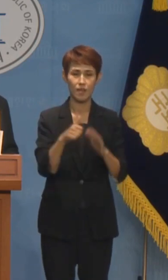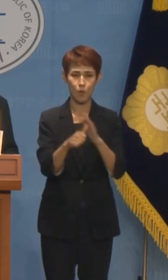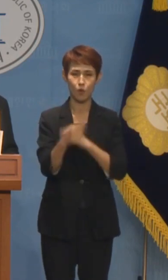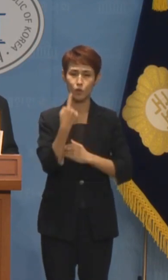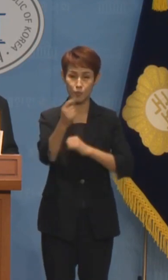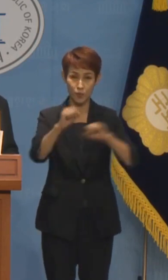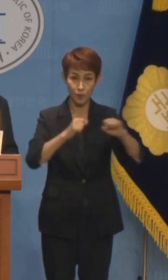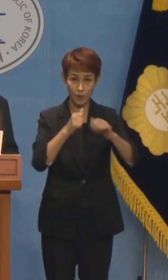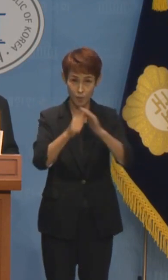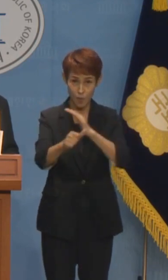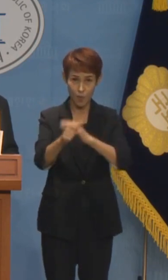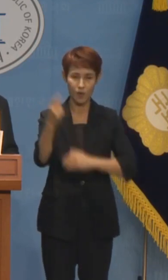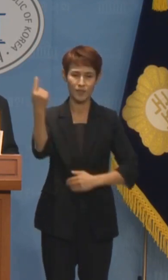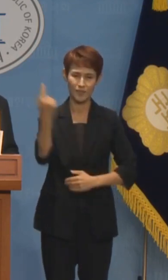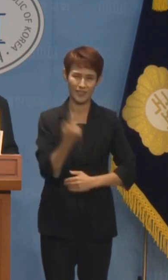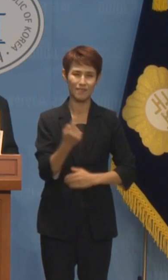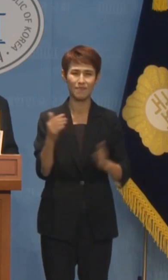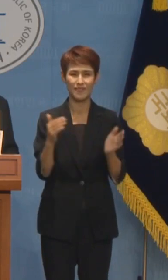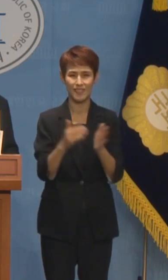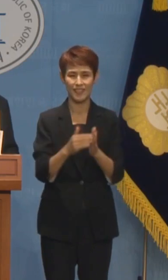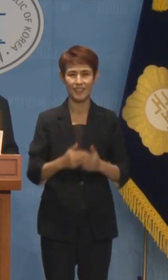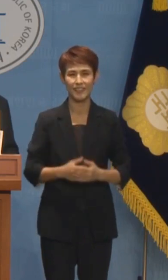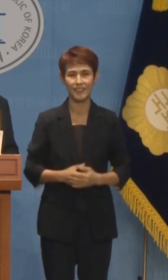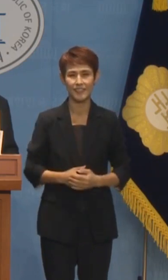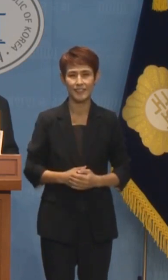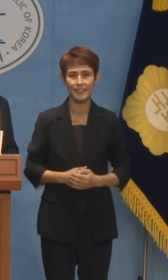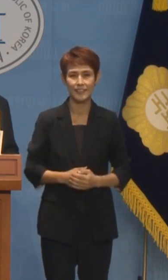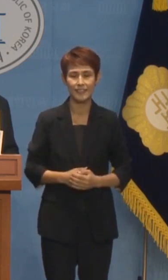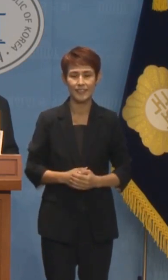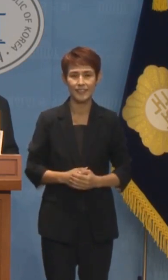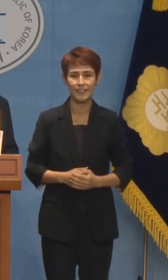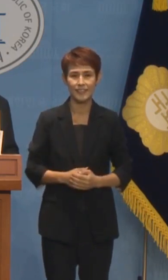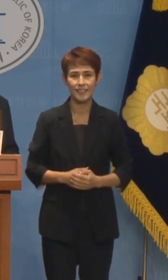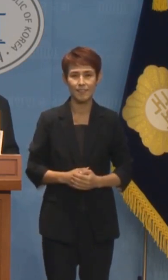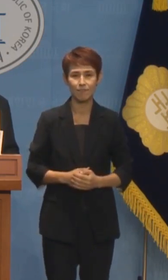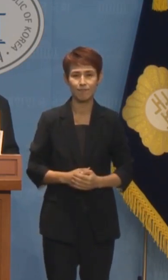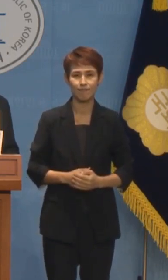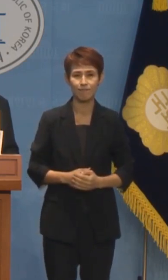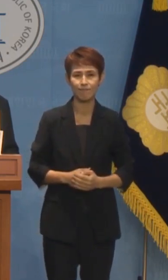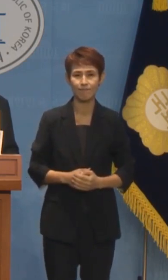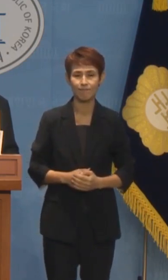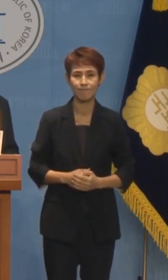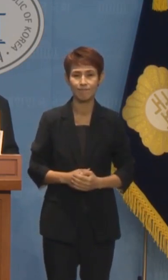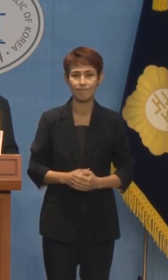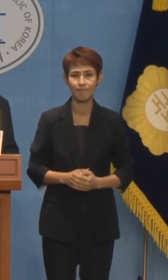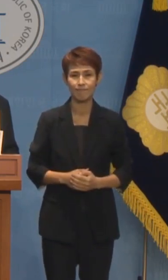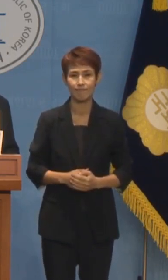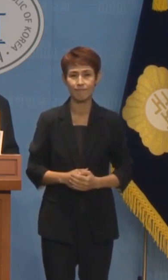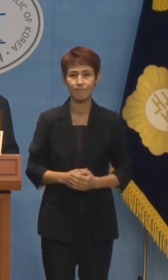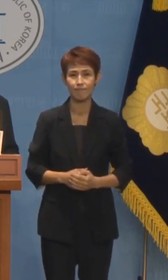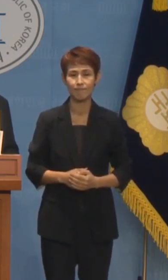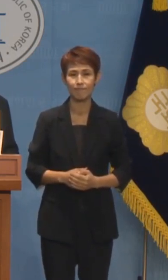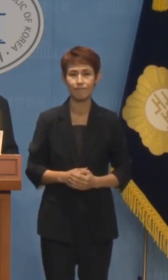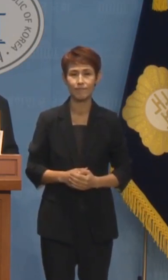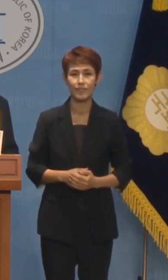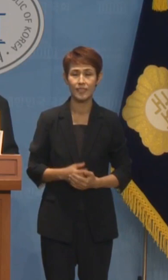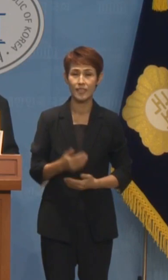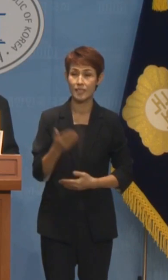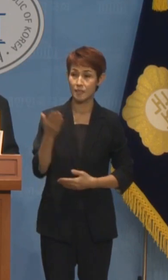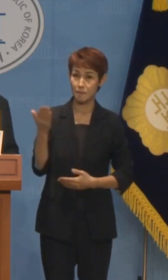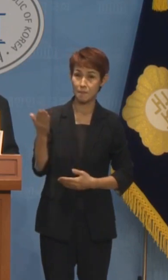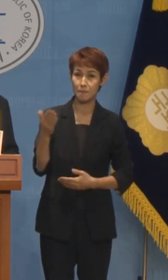기자 회견을 하기로 하셨습니다 제가 지금 서두가 지금 길긴 했습니다만 앞으로 이후 시간은 권대표